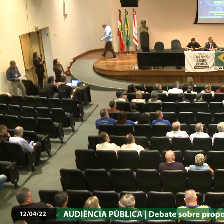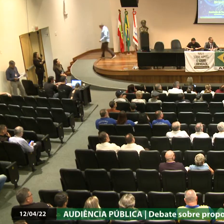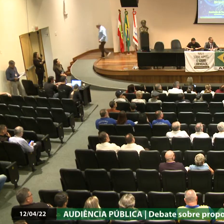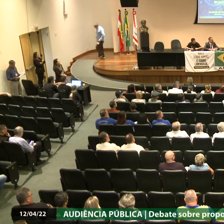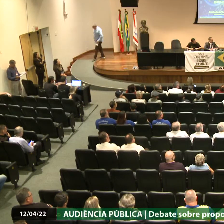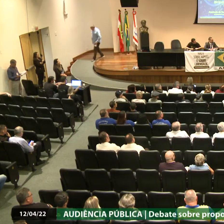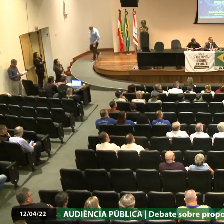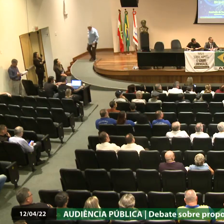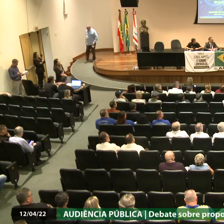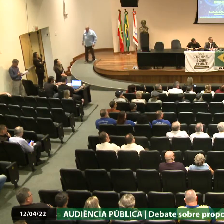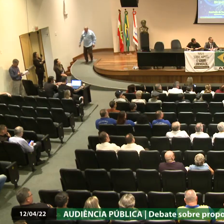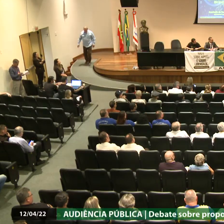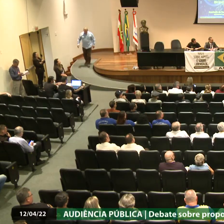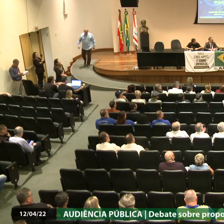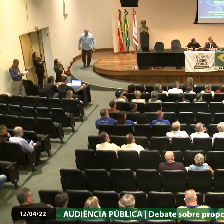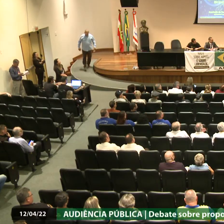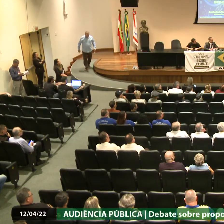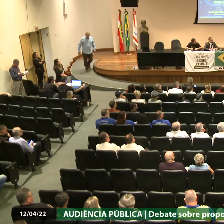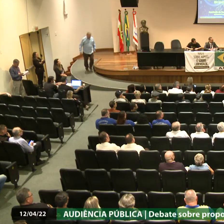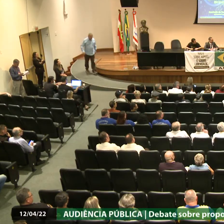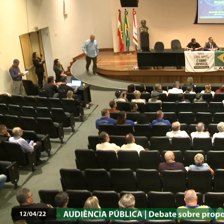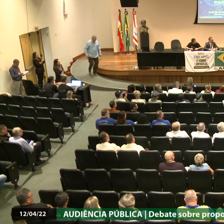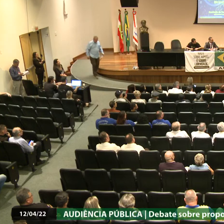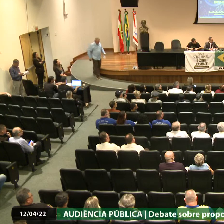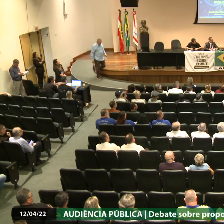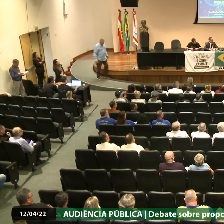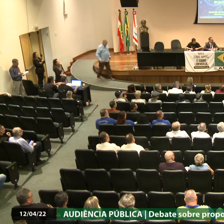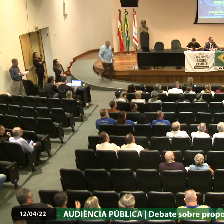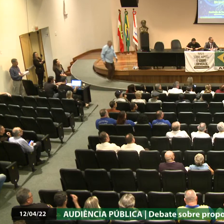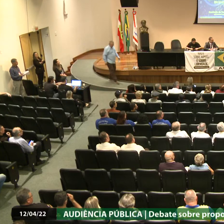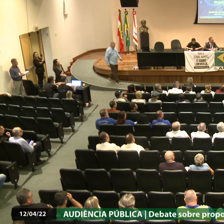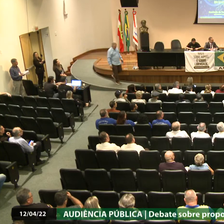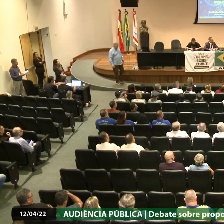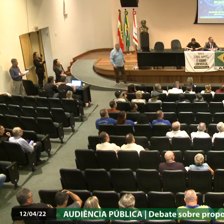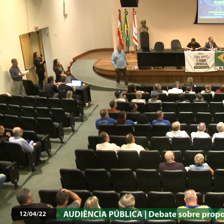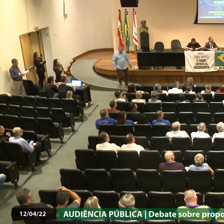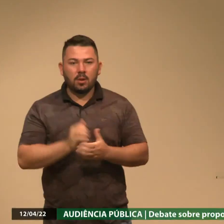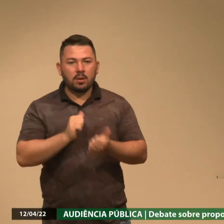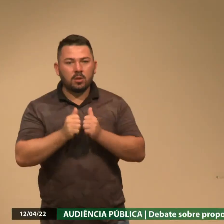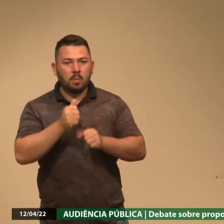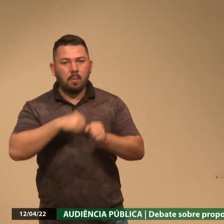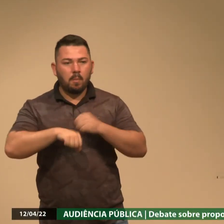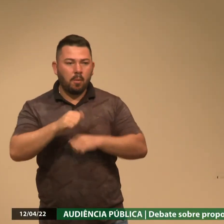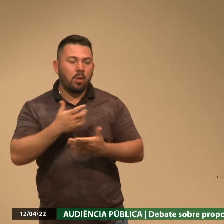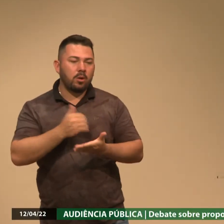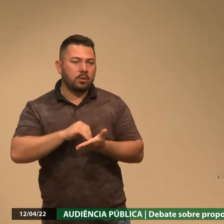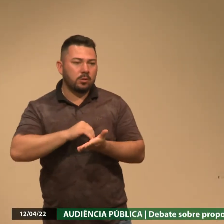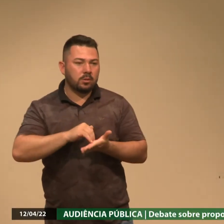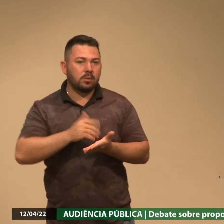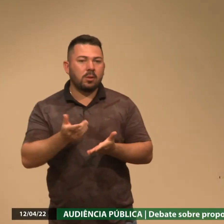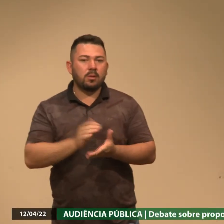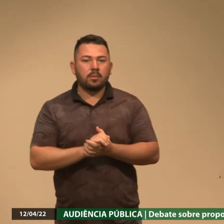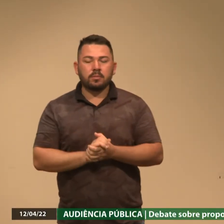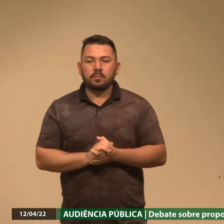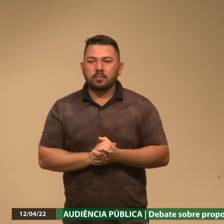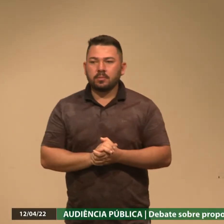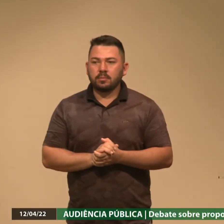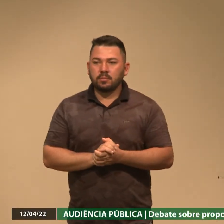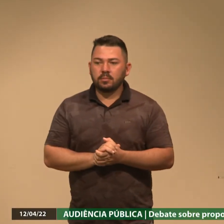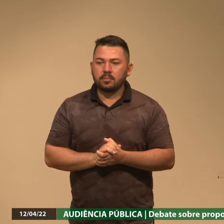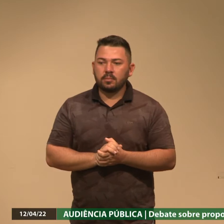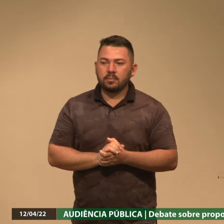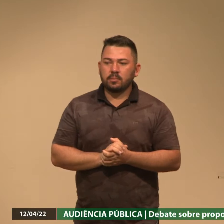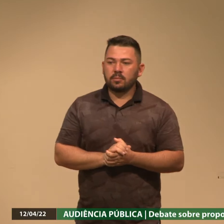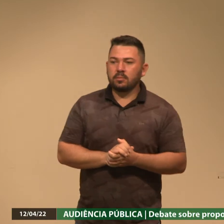pedir-lhe para o Jefferson Ramos que gerente política de projetos da fesporte que a nossa secretaria de esportes aqui do Estado de Santa